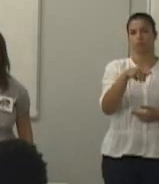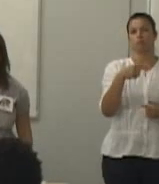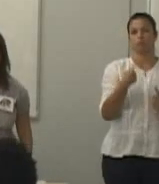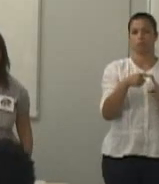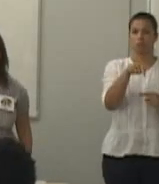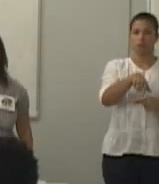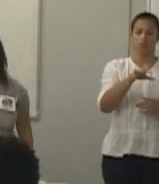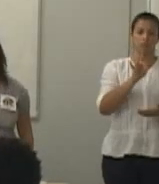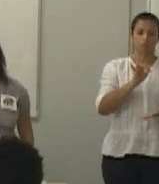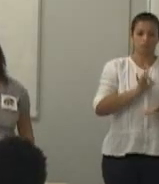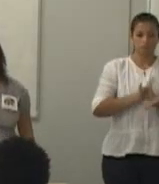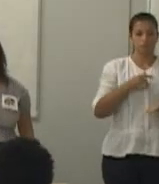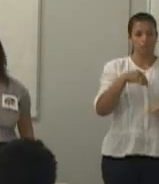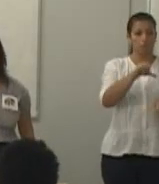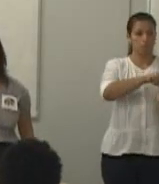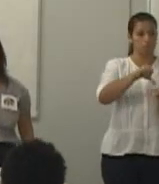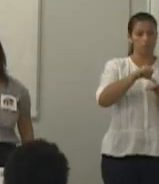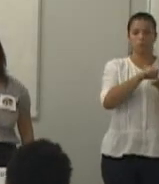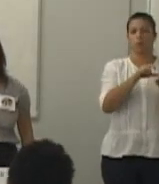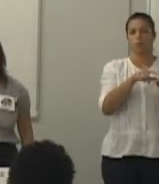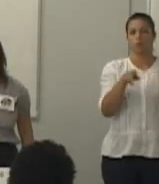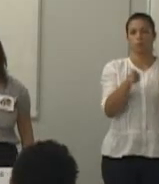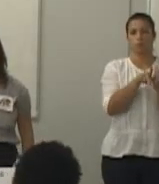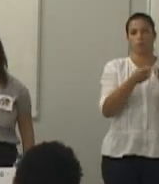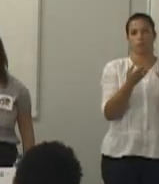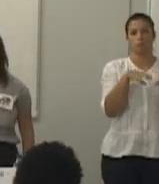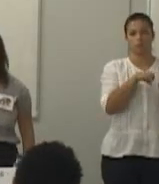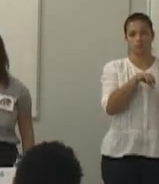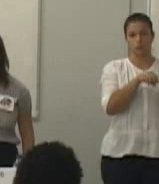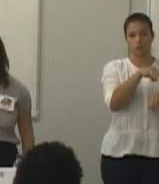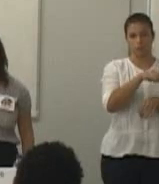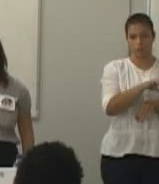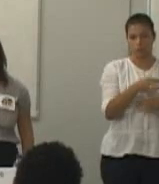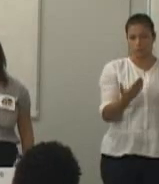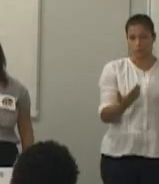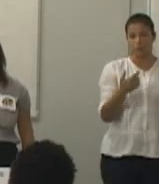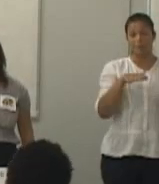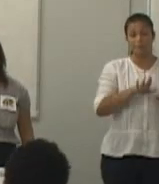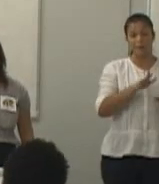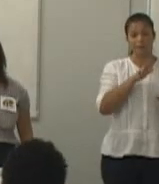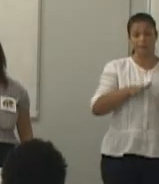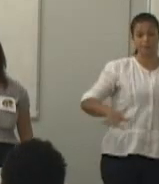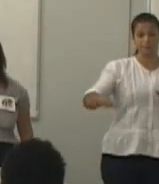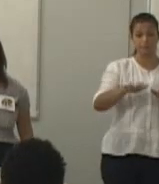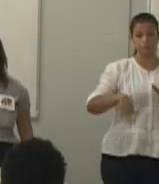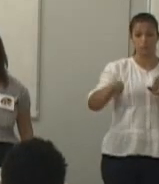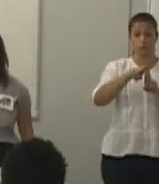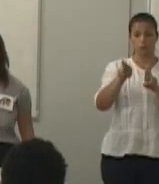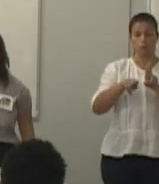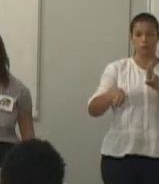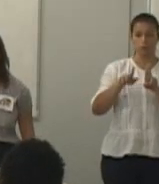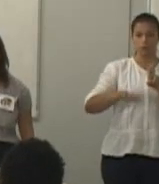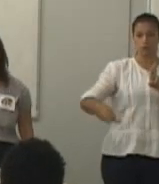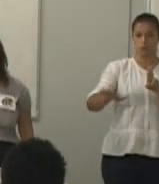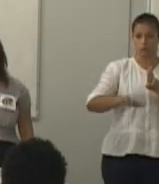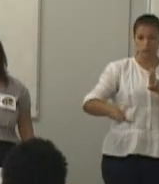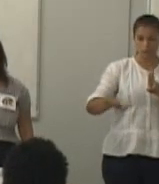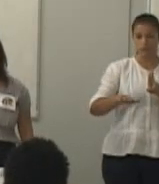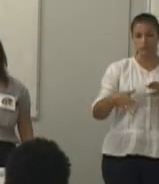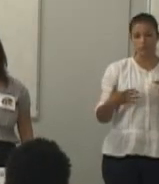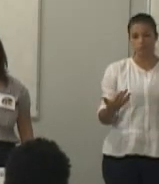já é um Campus eh para o Ministério da Educação infelizmente no âmbito da UFRJ ele não existe